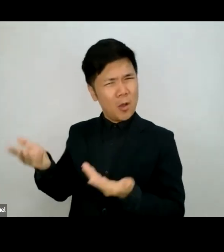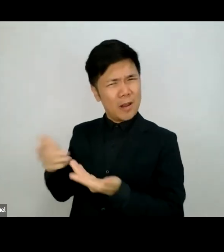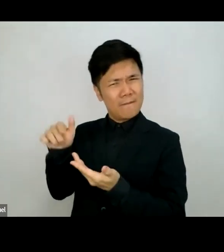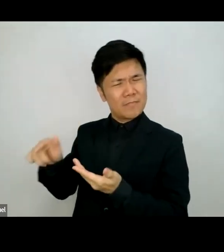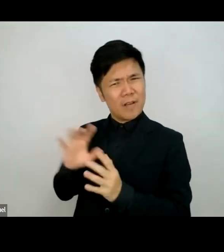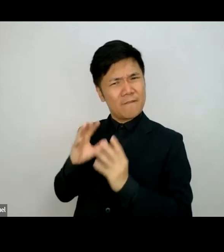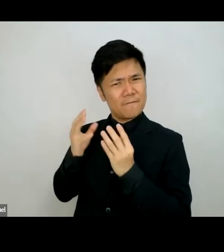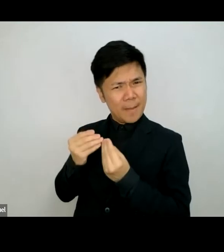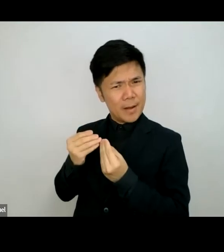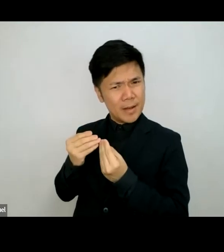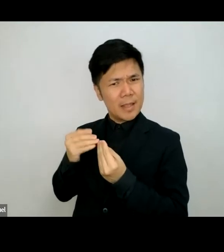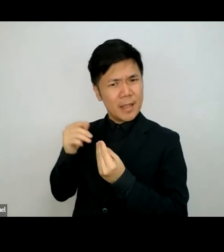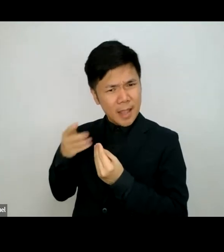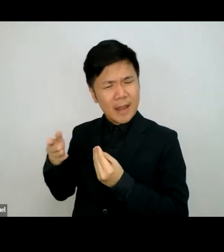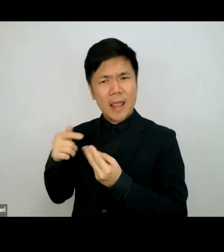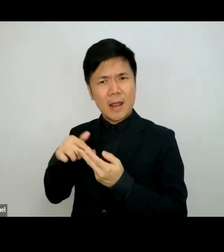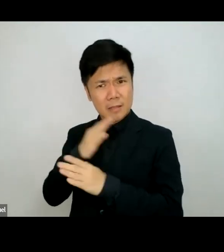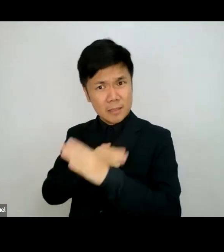Ces actions incluent